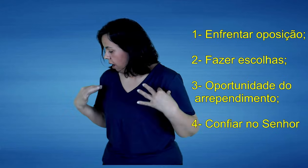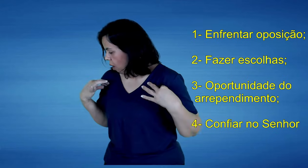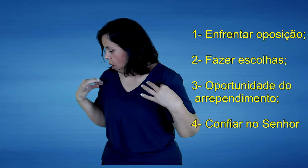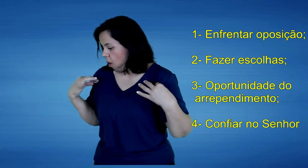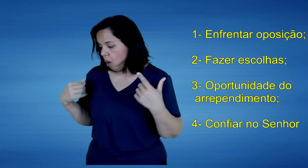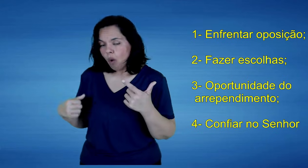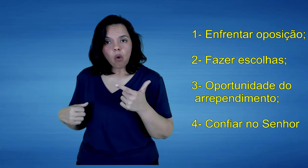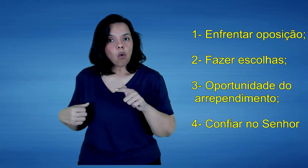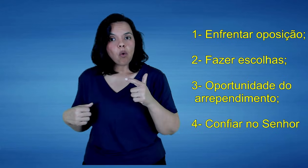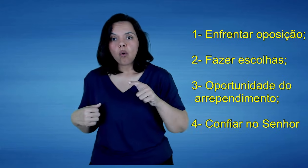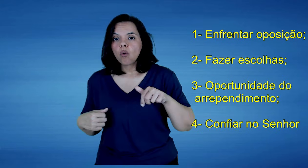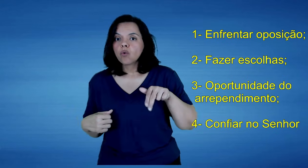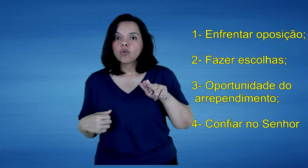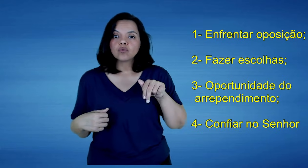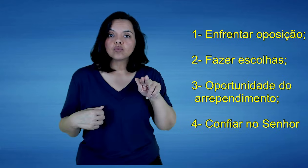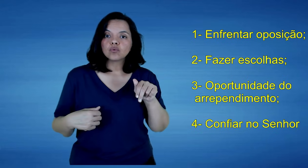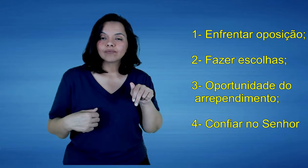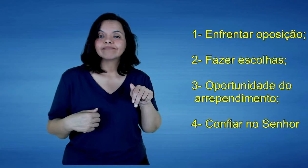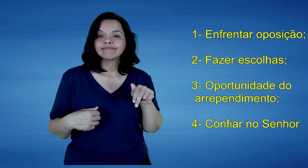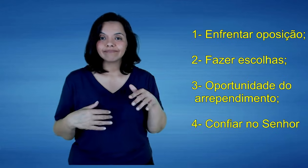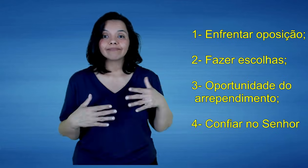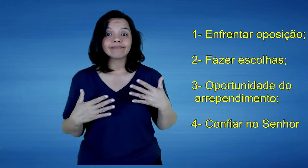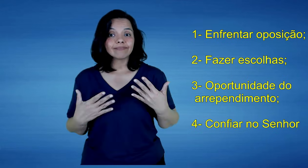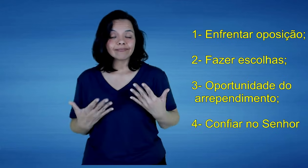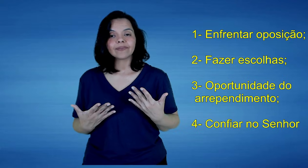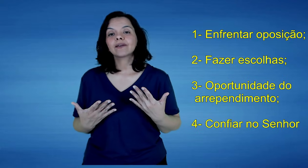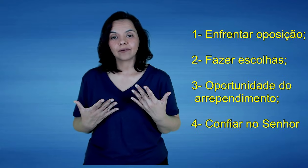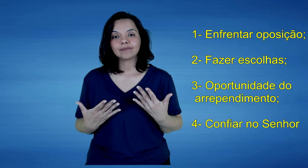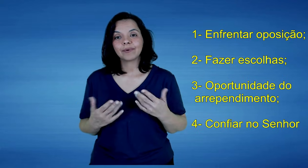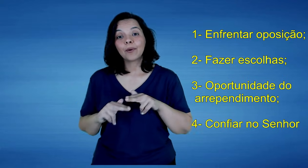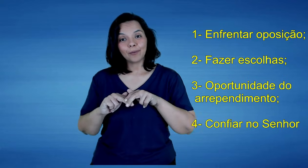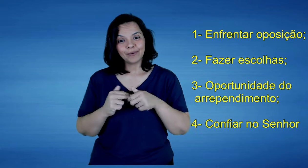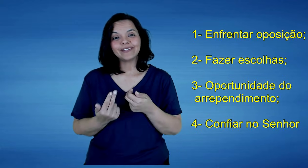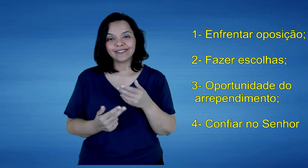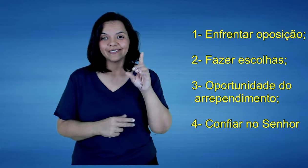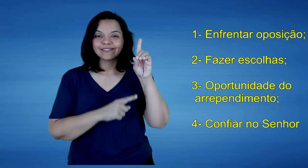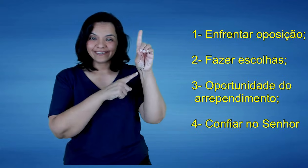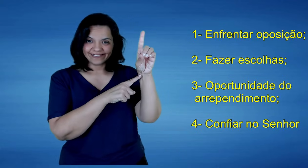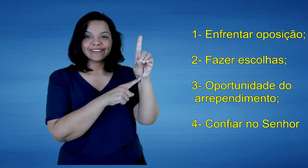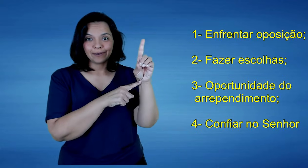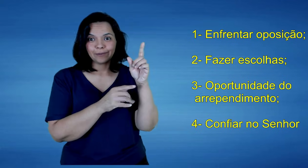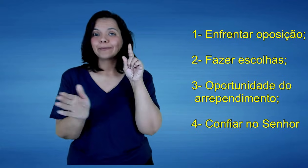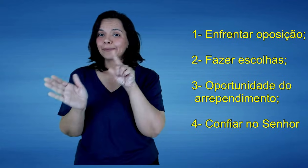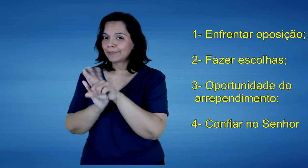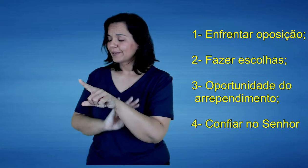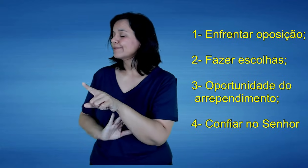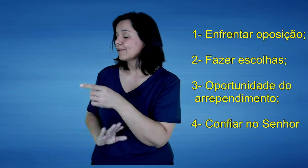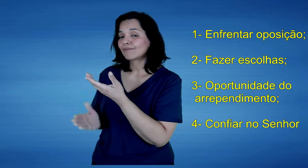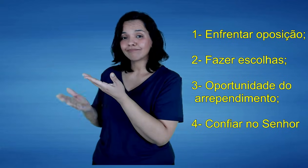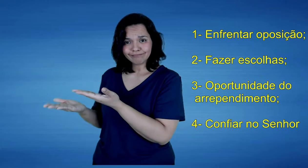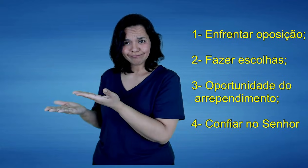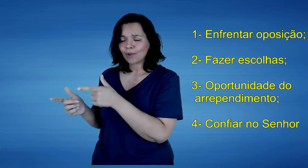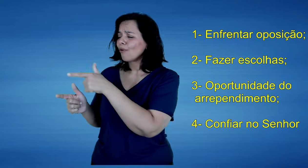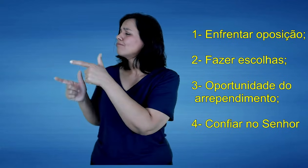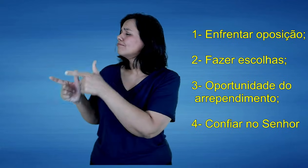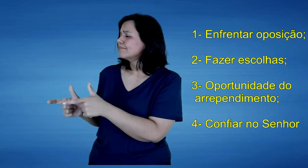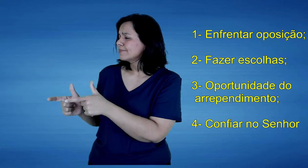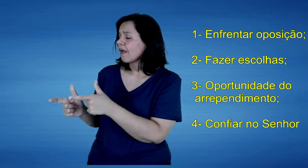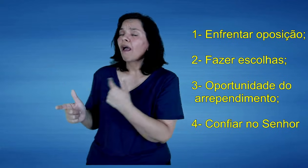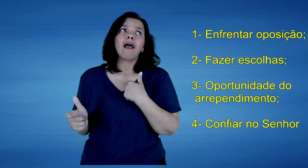Então, eles perceberam que não tinham roupa. Por isso, né, que quando Deus